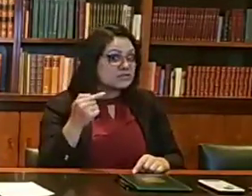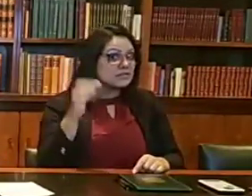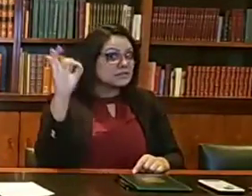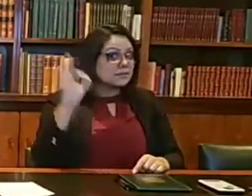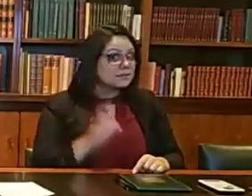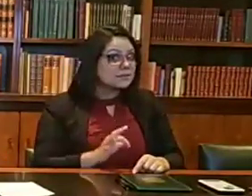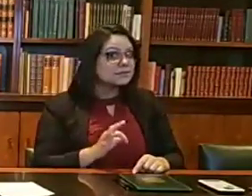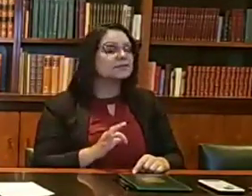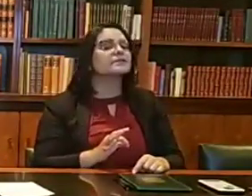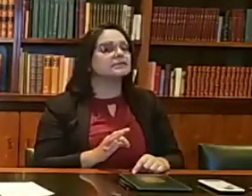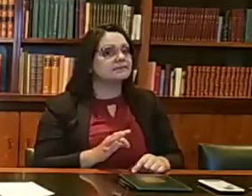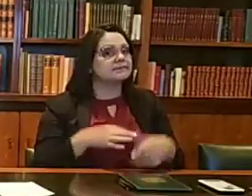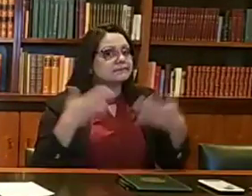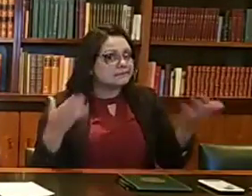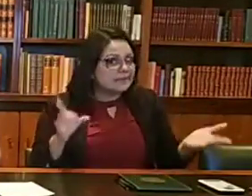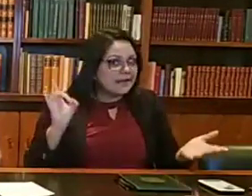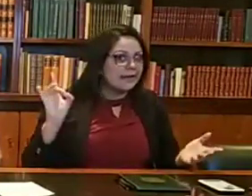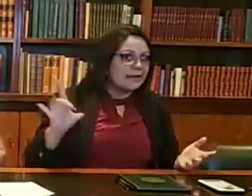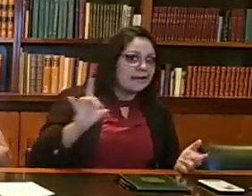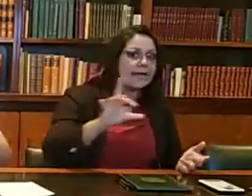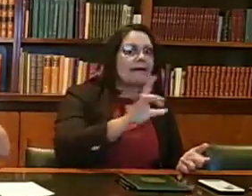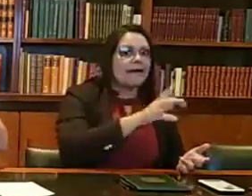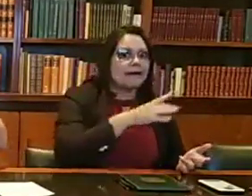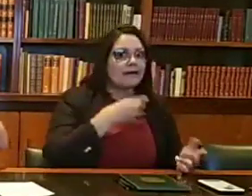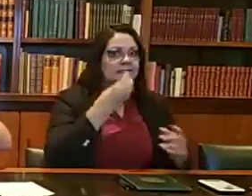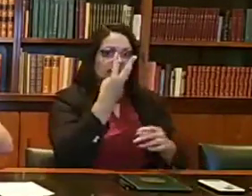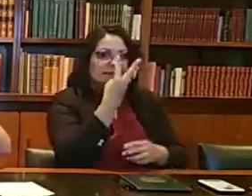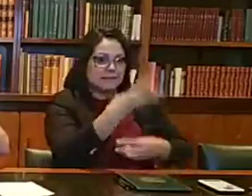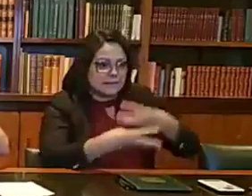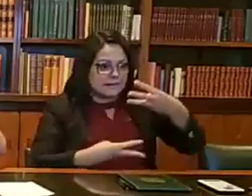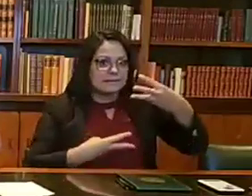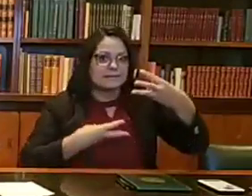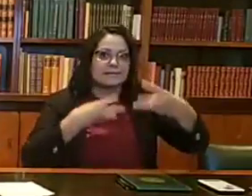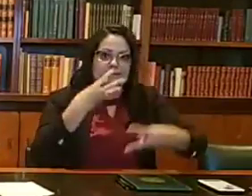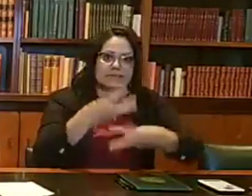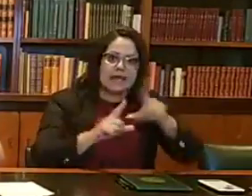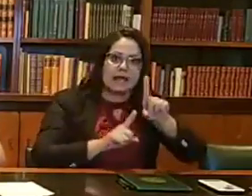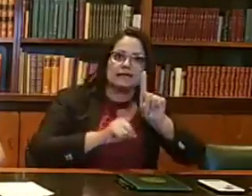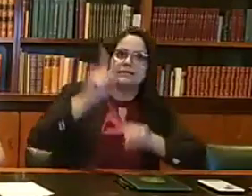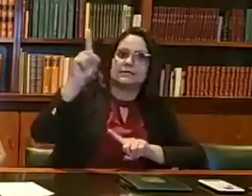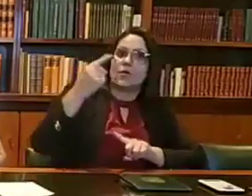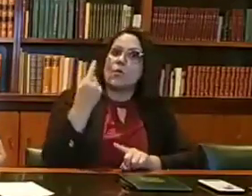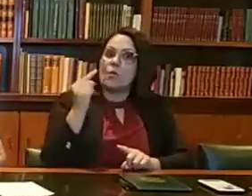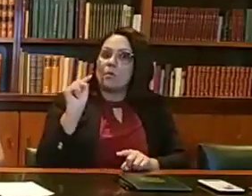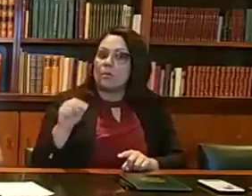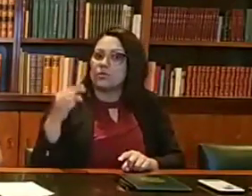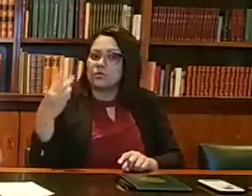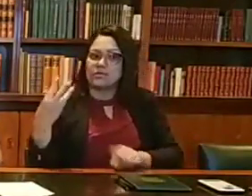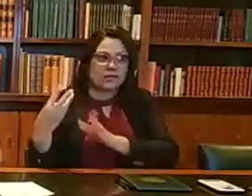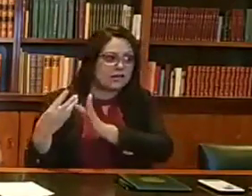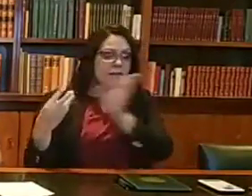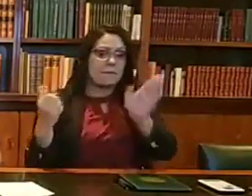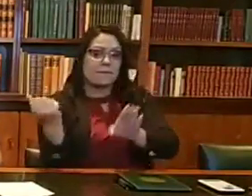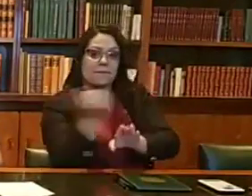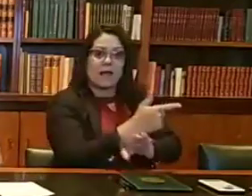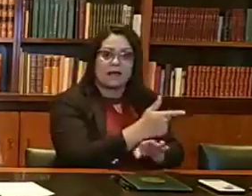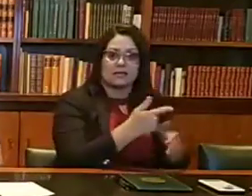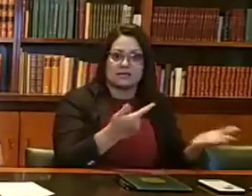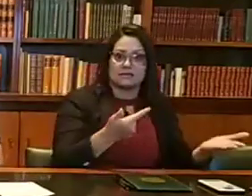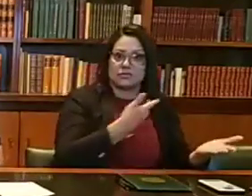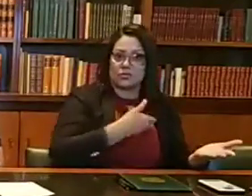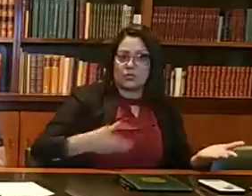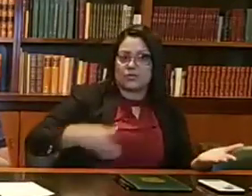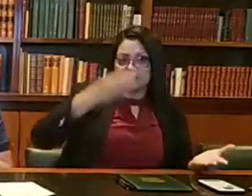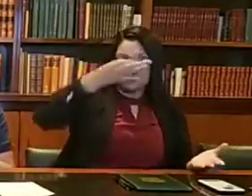se fosse 1,7% em cada trimestre, seria 1,7%, seria acima do 1,3% do governo Temer. Tá? Mas ele disse que houve muito mais participação